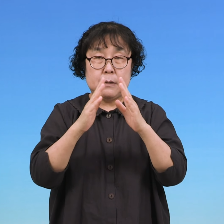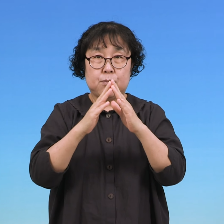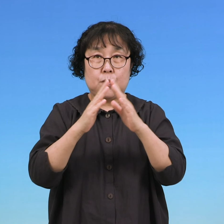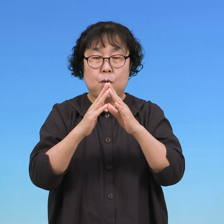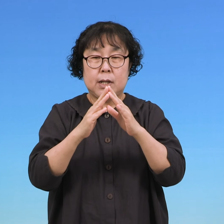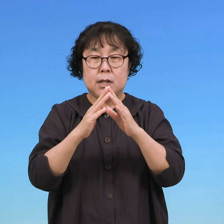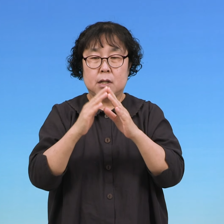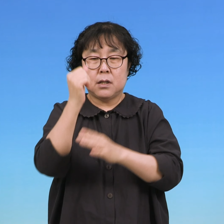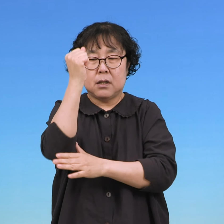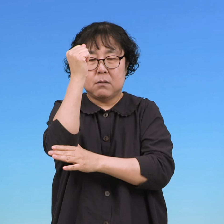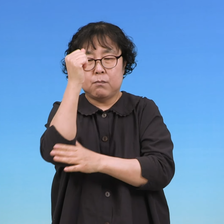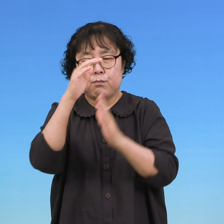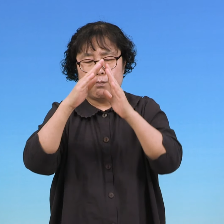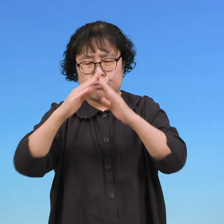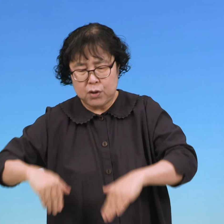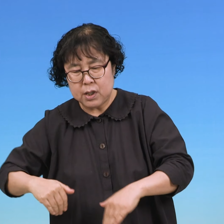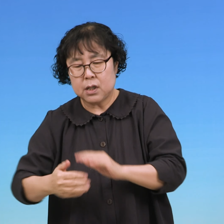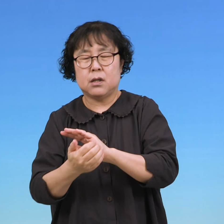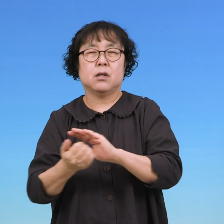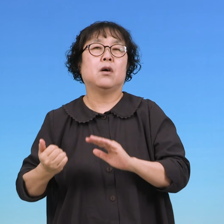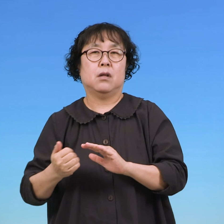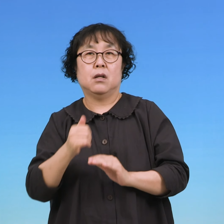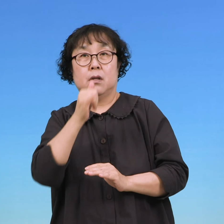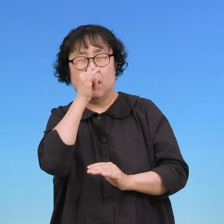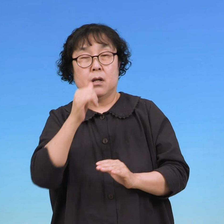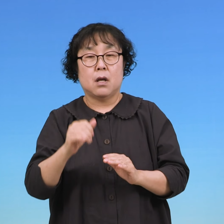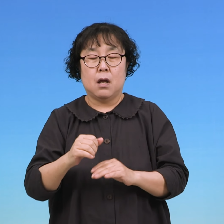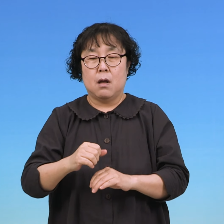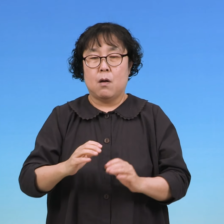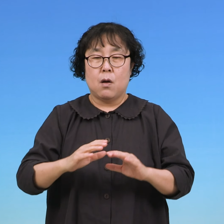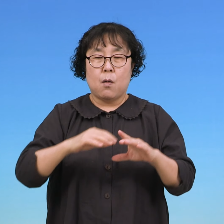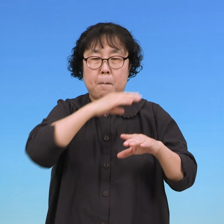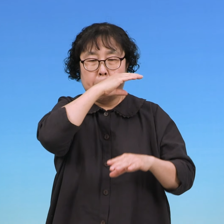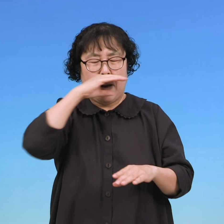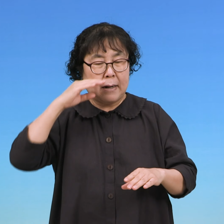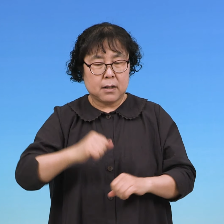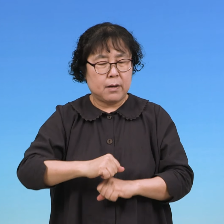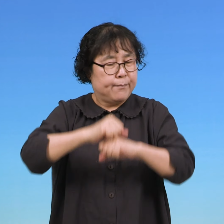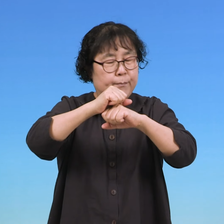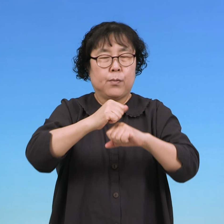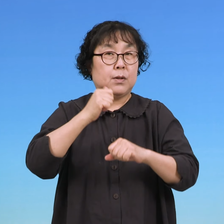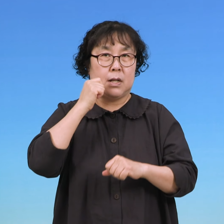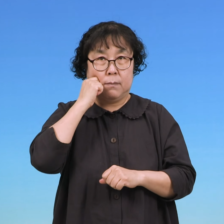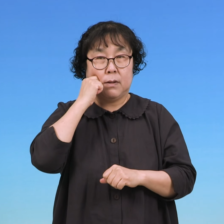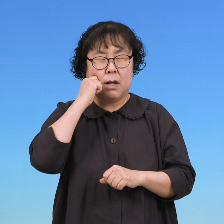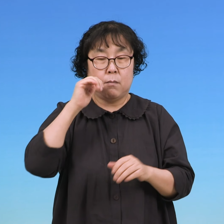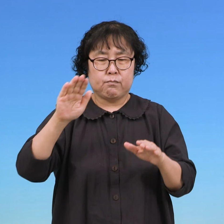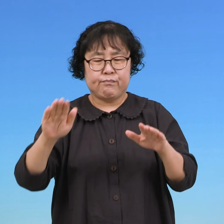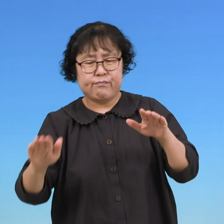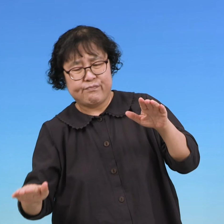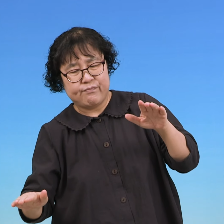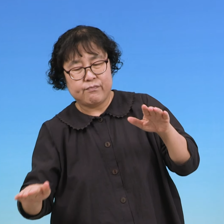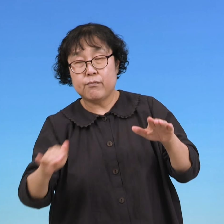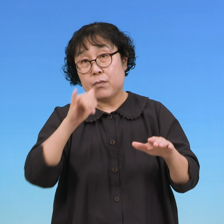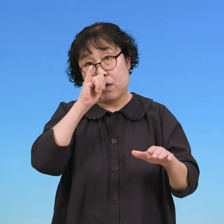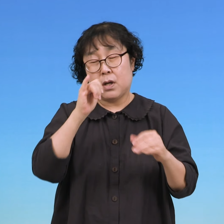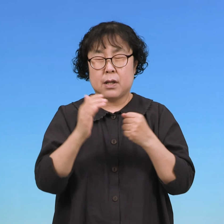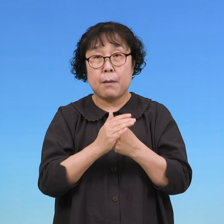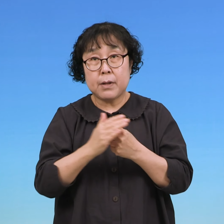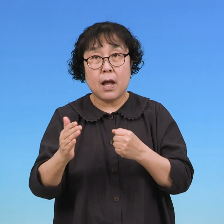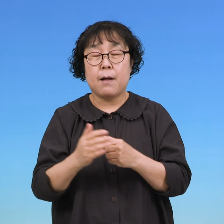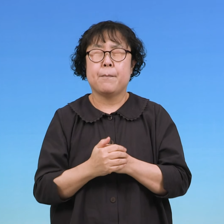이거 내가 용서하지 않겠다 저는 이런 두려운 마음을 가져요 너무나 지금 한국 사회와